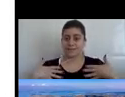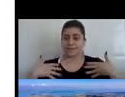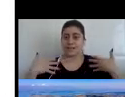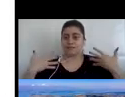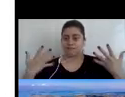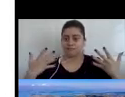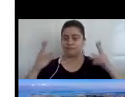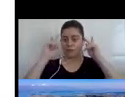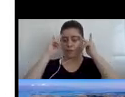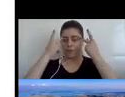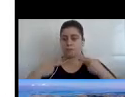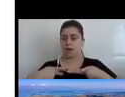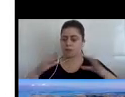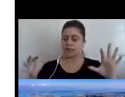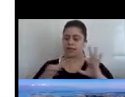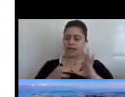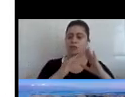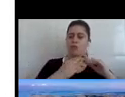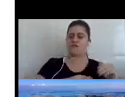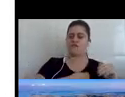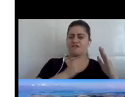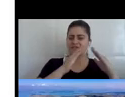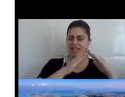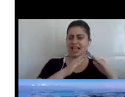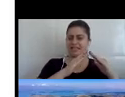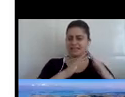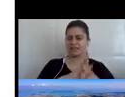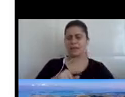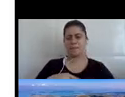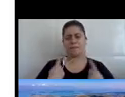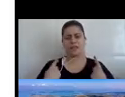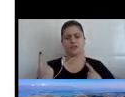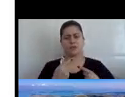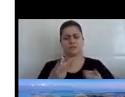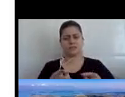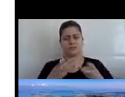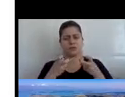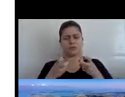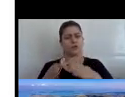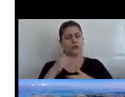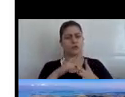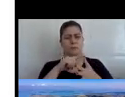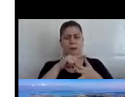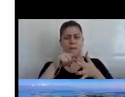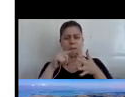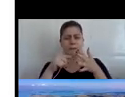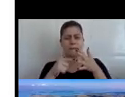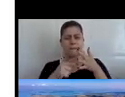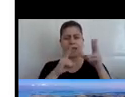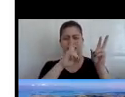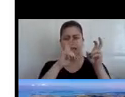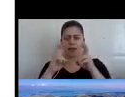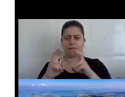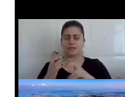muito ligado com a questão da habitação. Só que o que a gente percebe é que, dentre todos esses subtemas, a alimentação